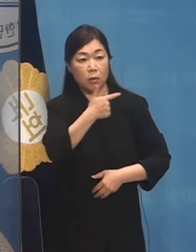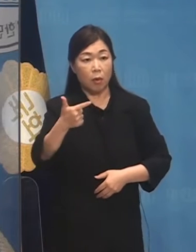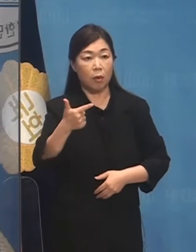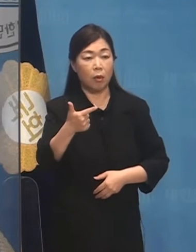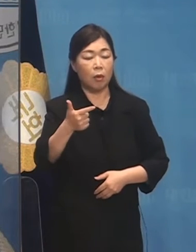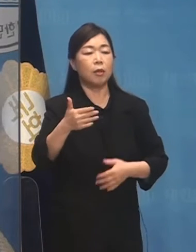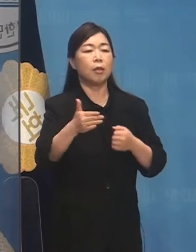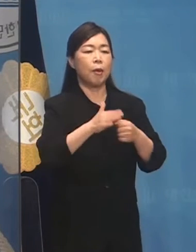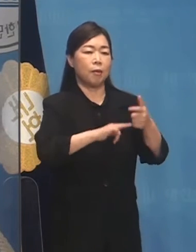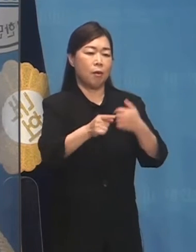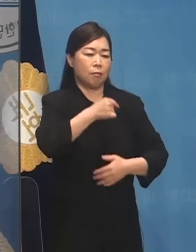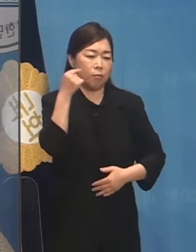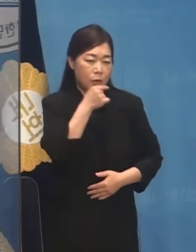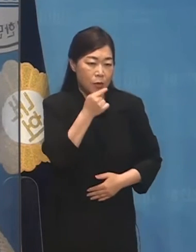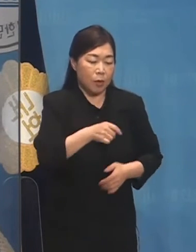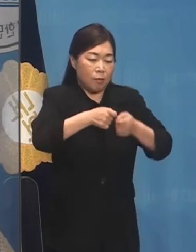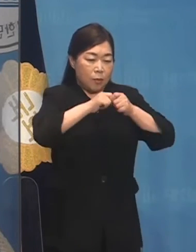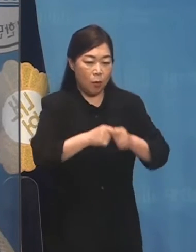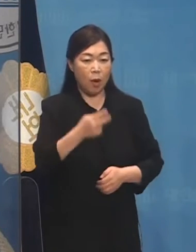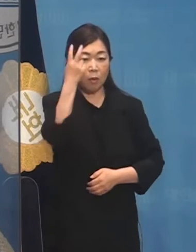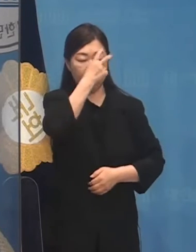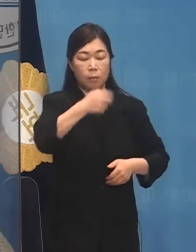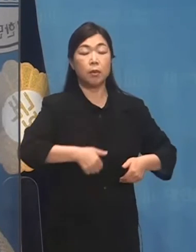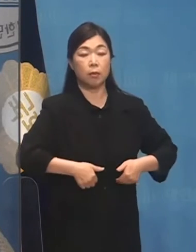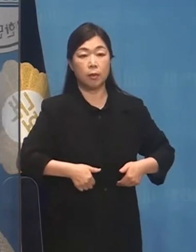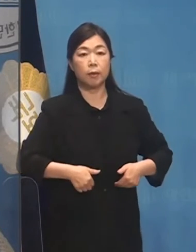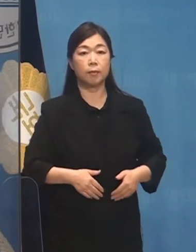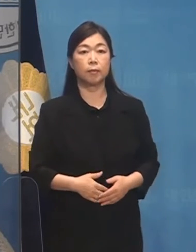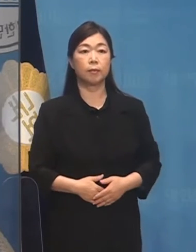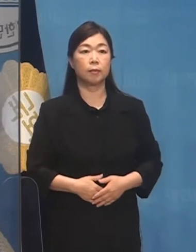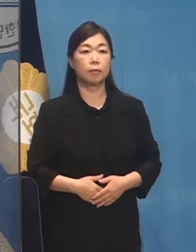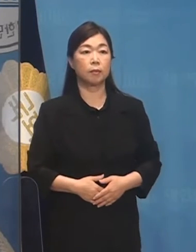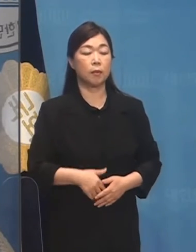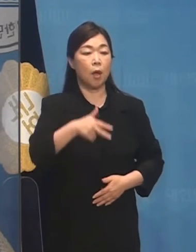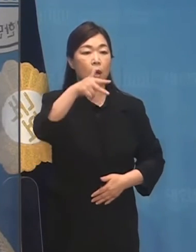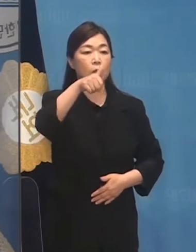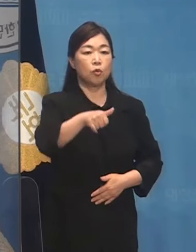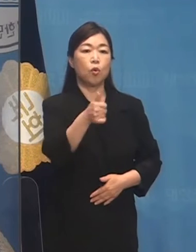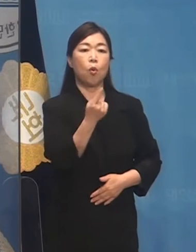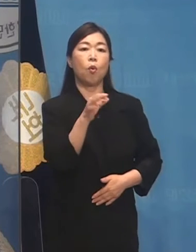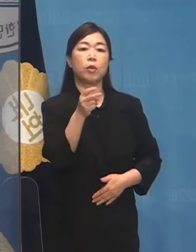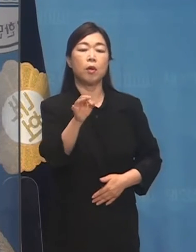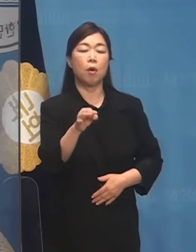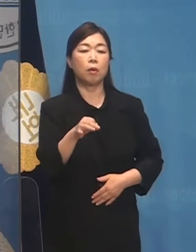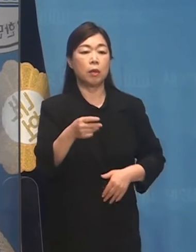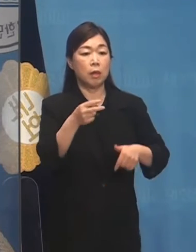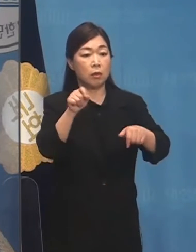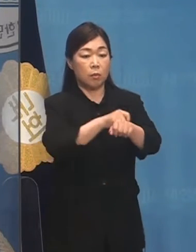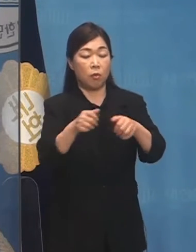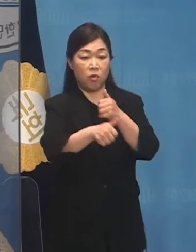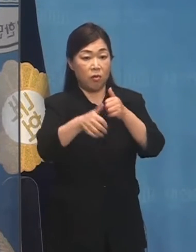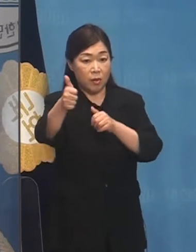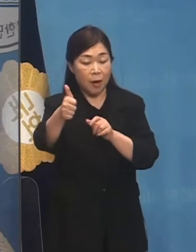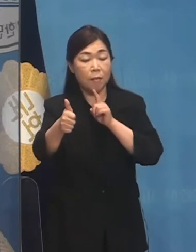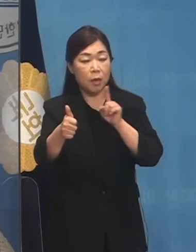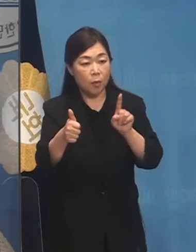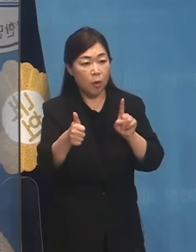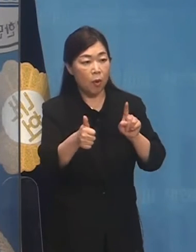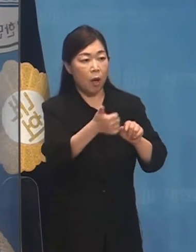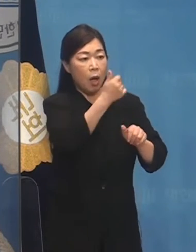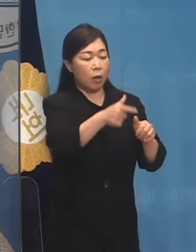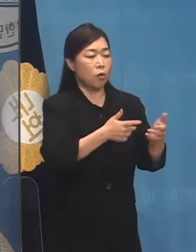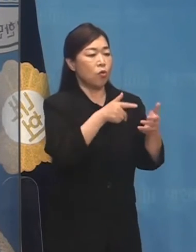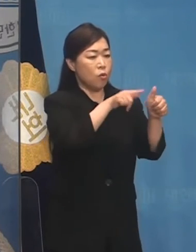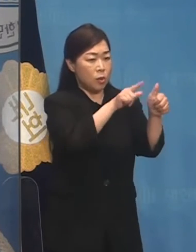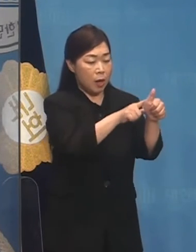더욱 철저하고 꼼꼼한 검증이 필요합니다. 주호영 인천특위위원장께서도 한 후보자에게 최대한